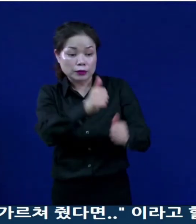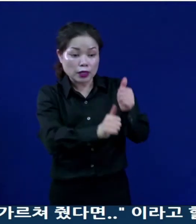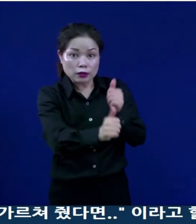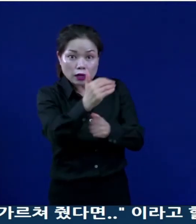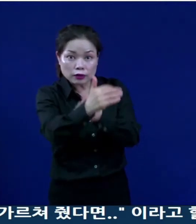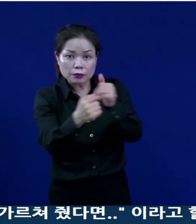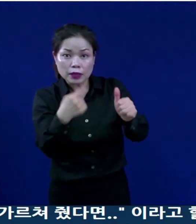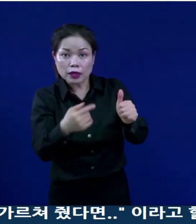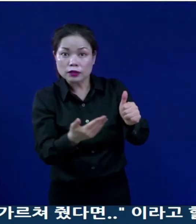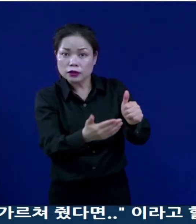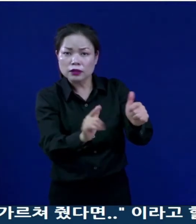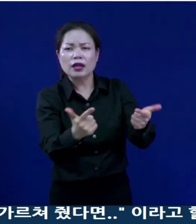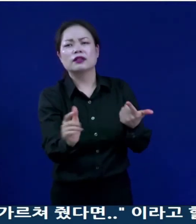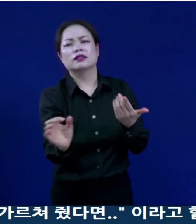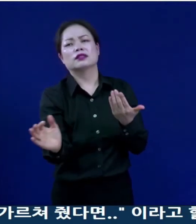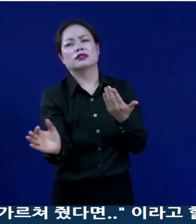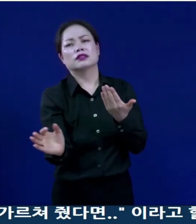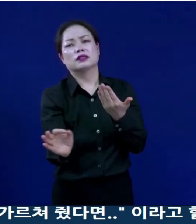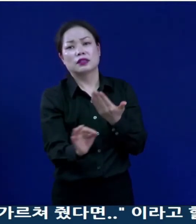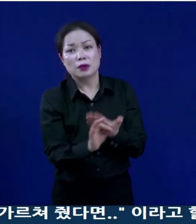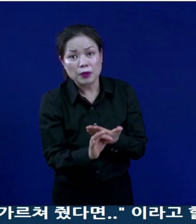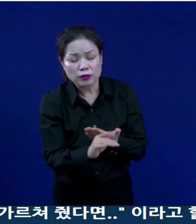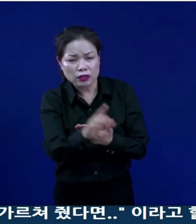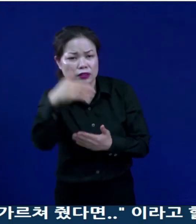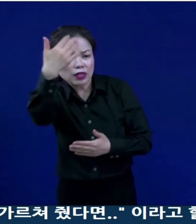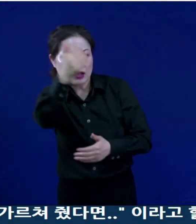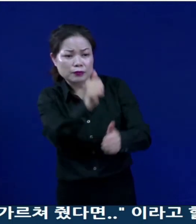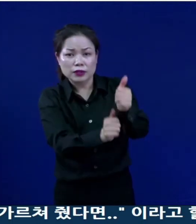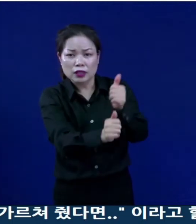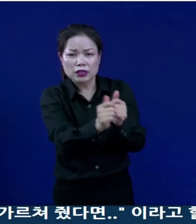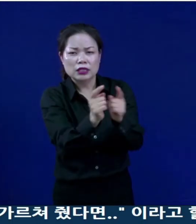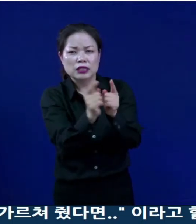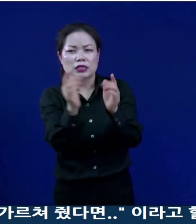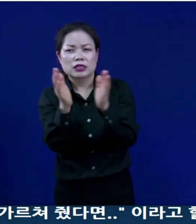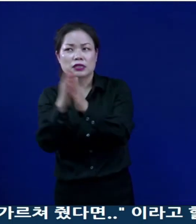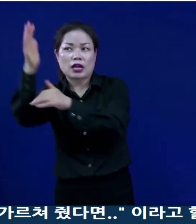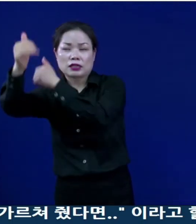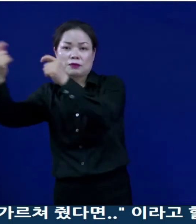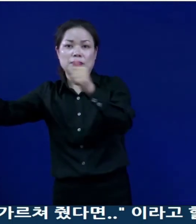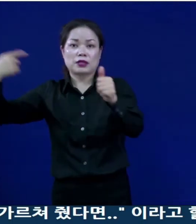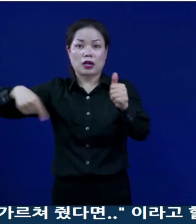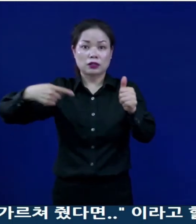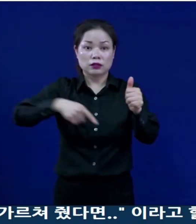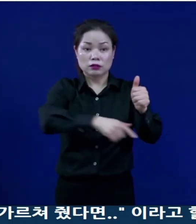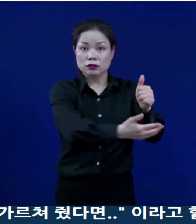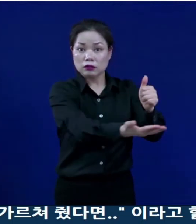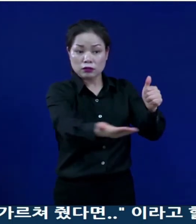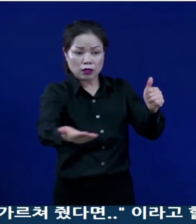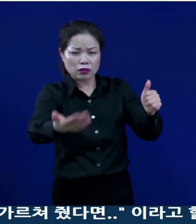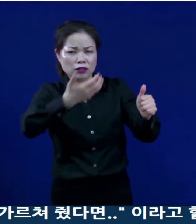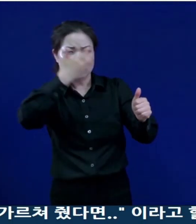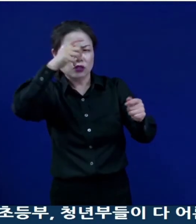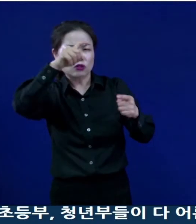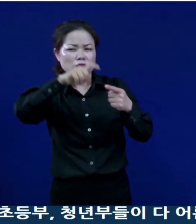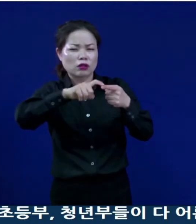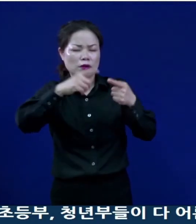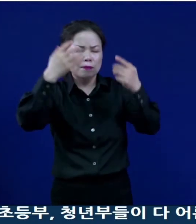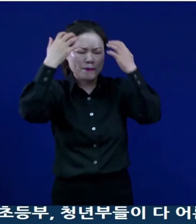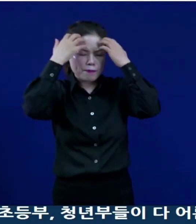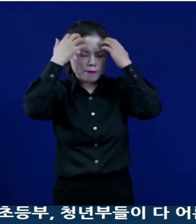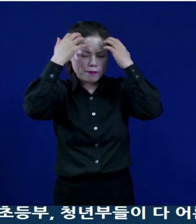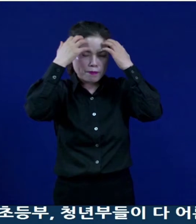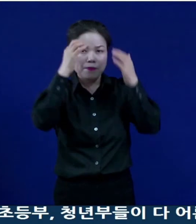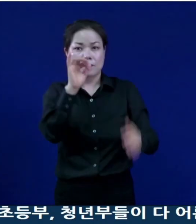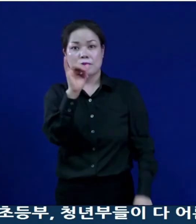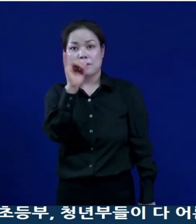하나님의 말씀을 가르치지 않았기 때문에 하나님께서 다음 세대를 직접 가르치려 하셔서 그것이 그들에게 영적인 시련으로 나타날